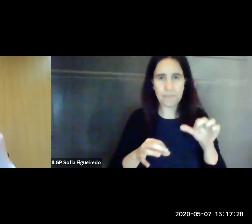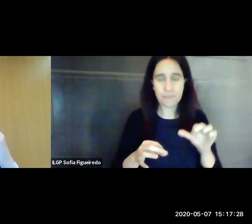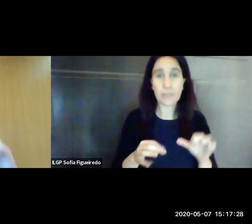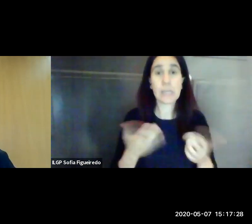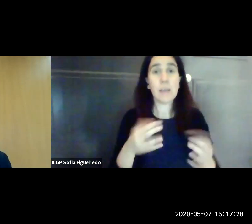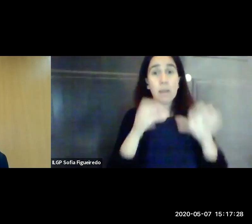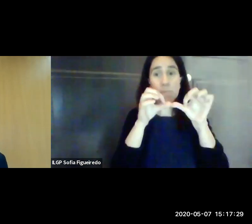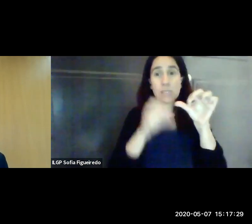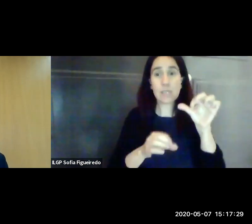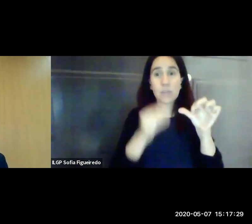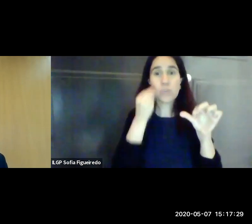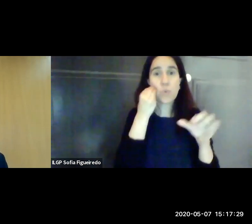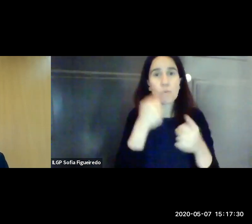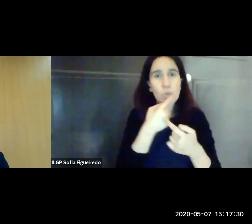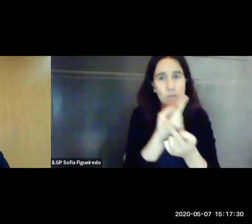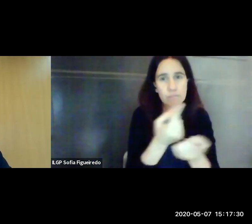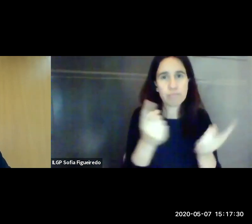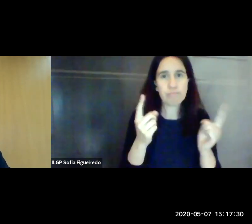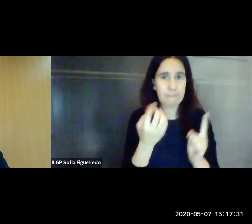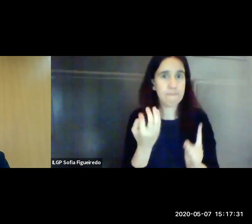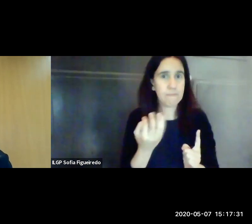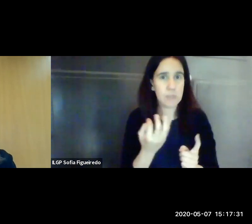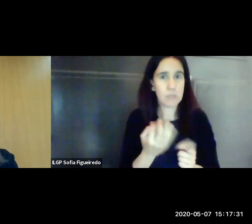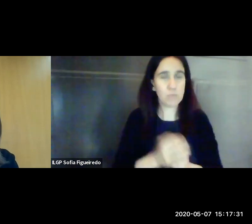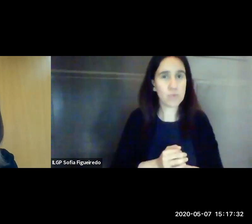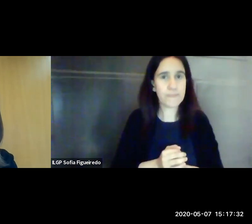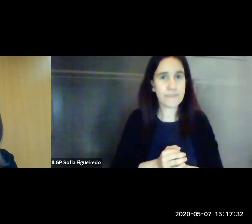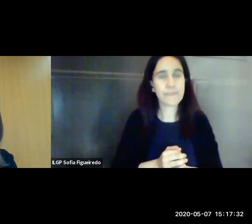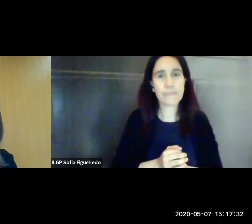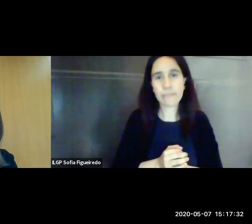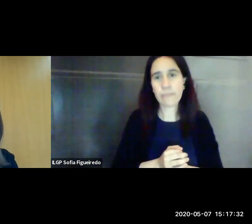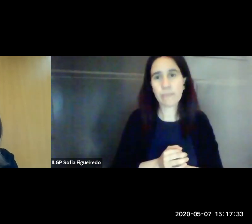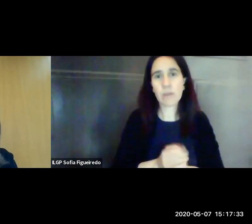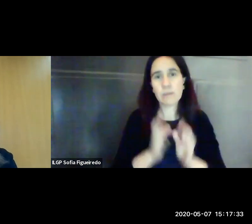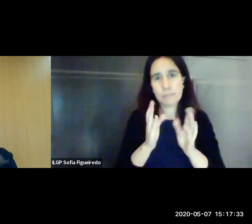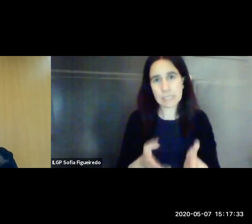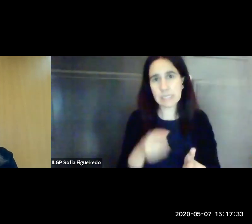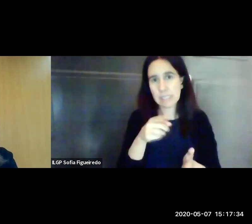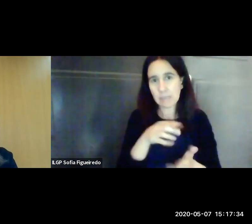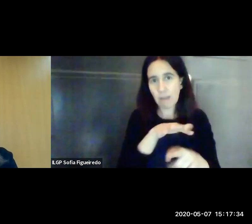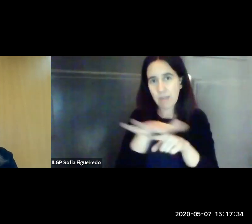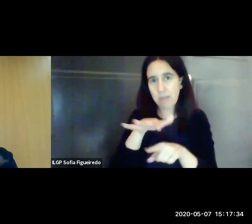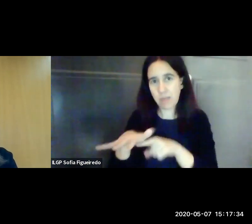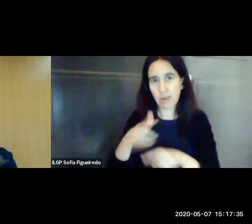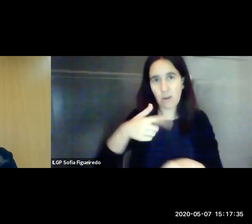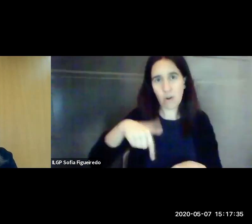a forma como transmitimos a mensagem tem impacto, e é esse impacto que nós devemos ter em atenção.